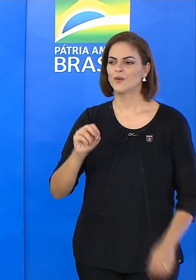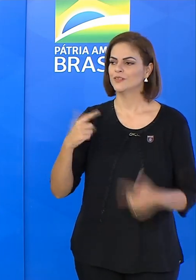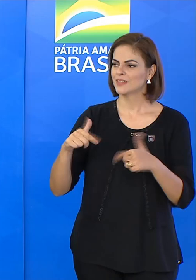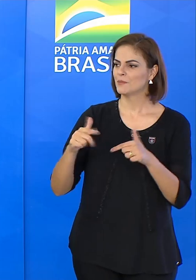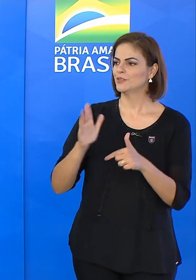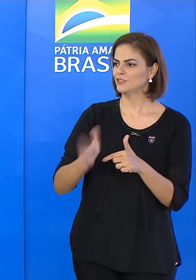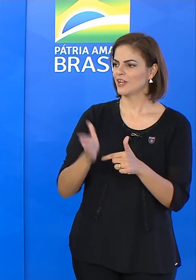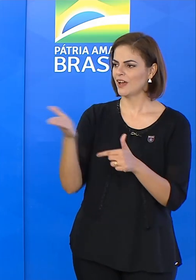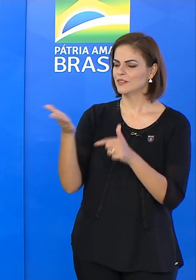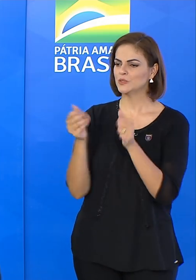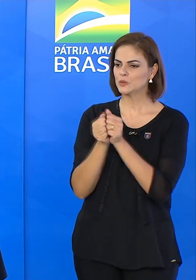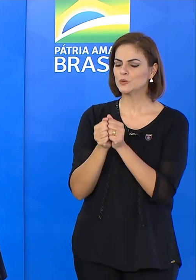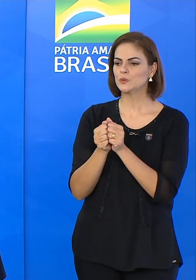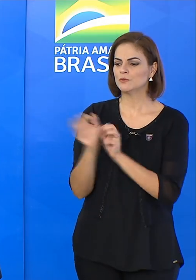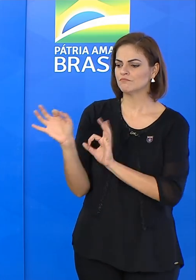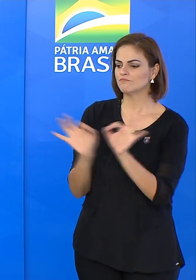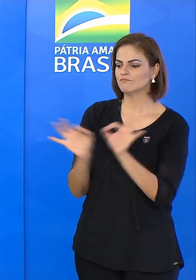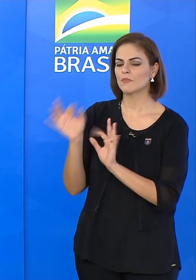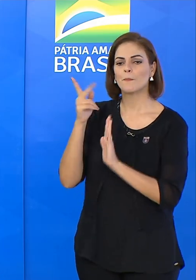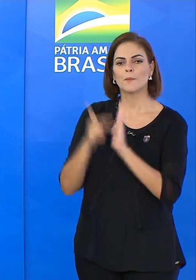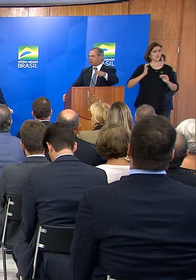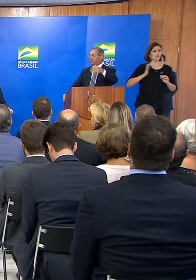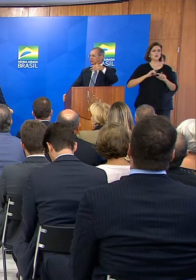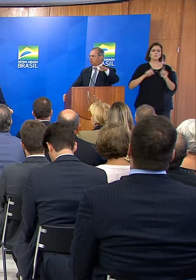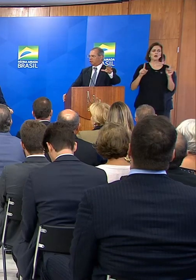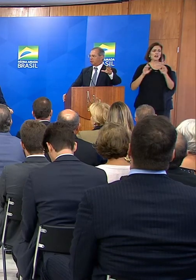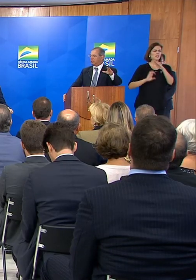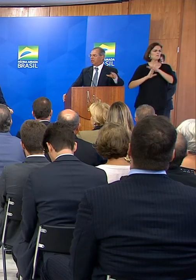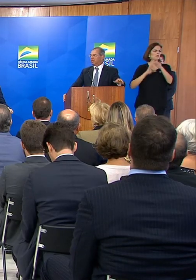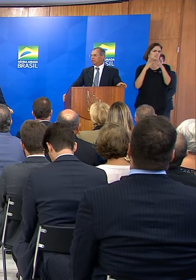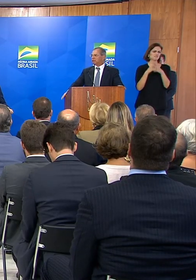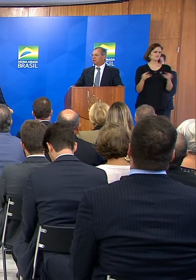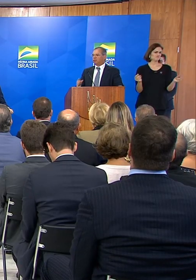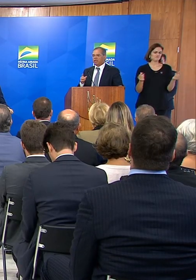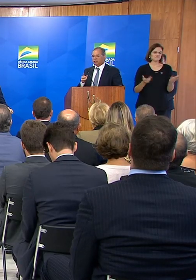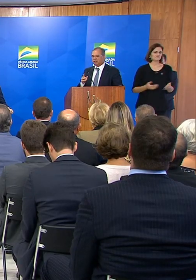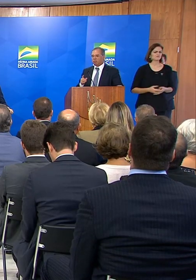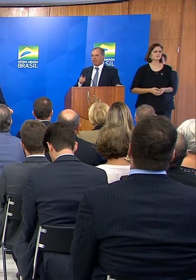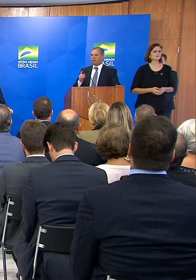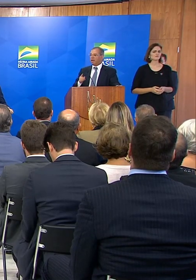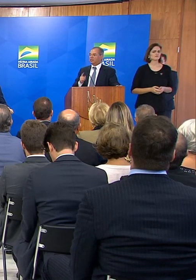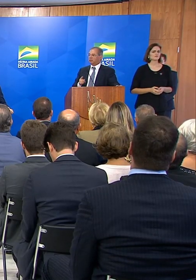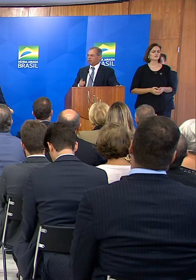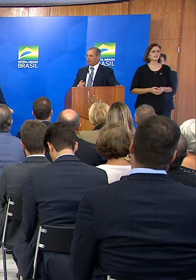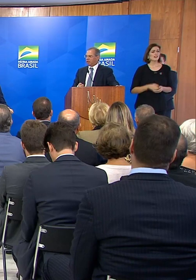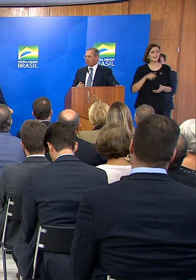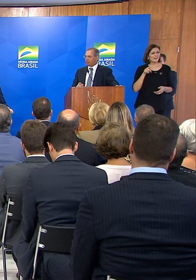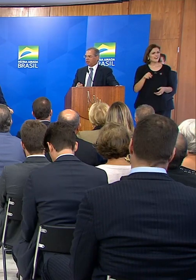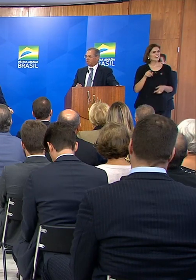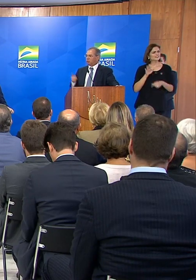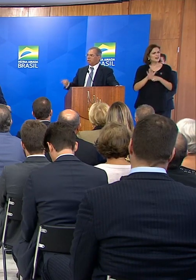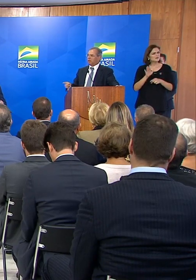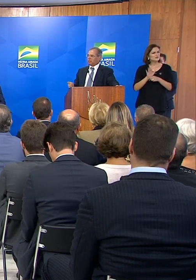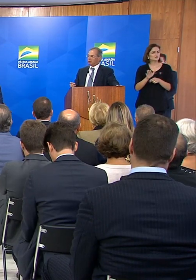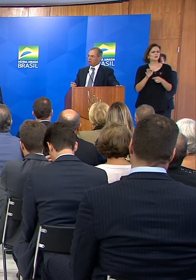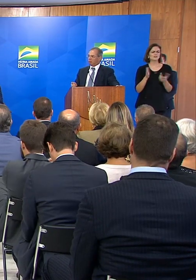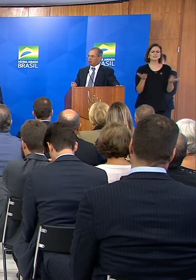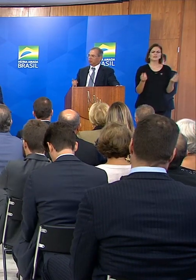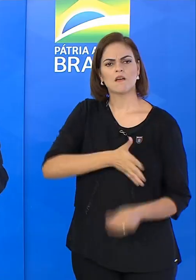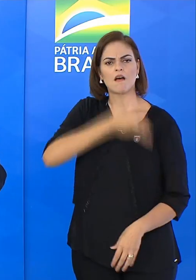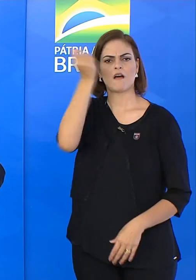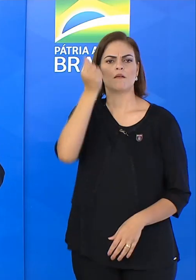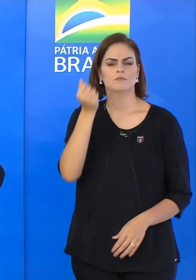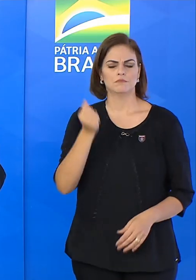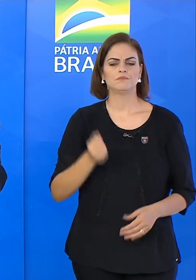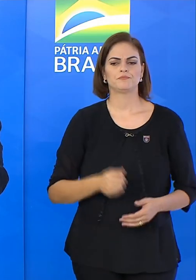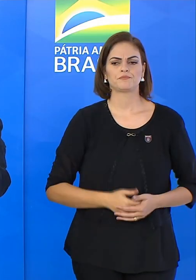lembrou que o novo presidente do BNDES está alinhado com o governo na meta de promover o crescimento do país.